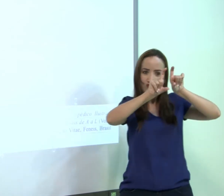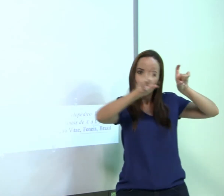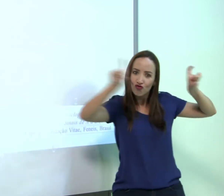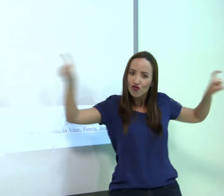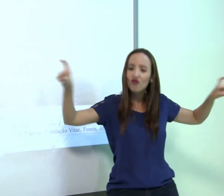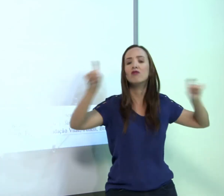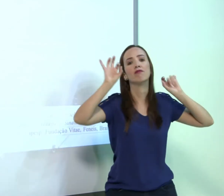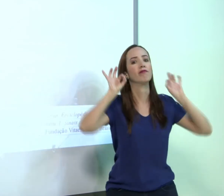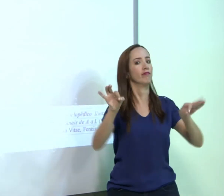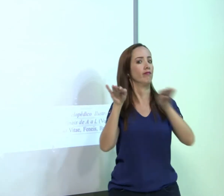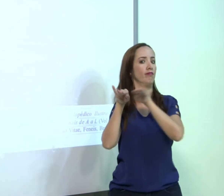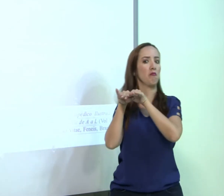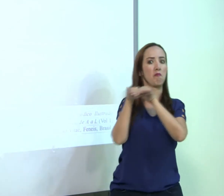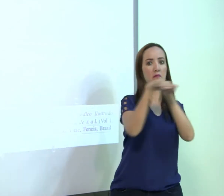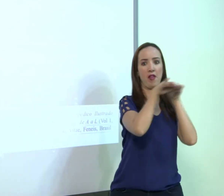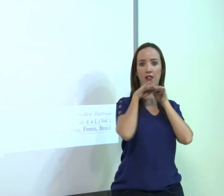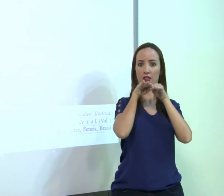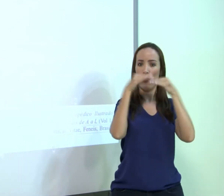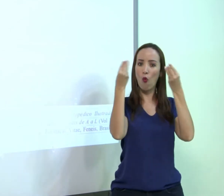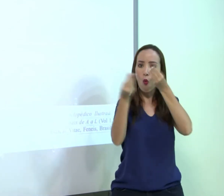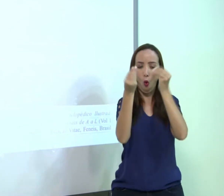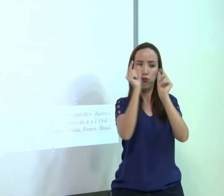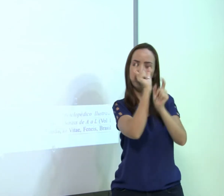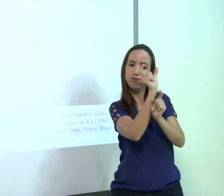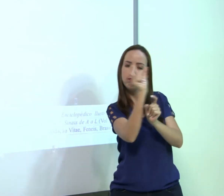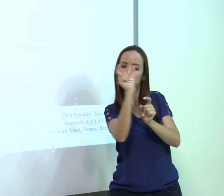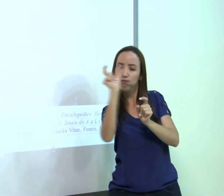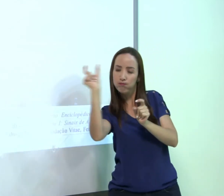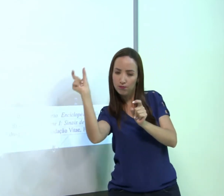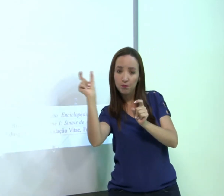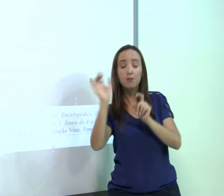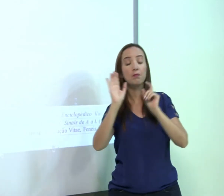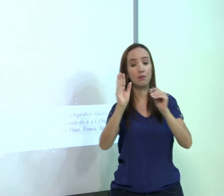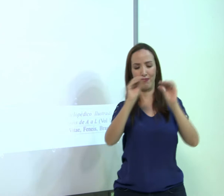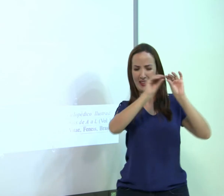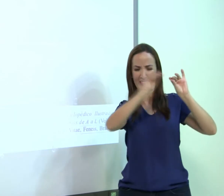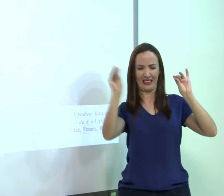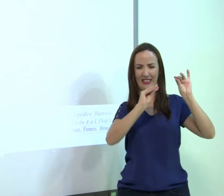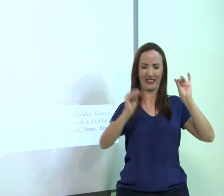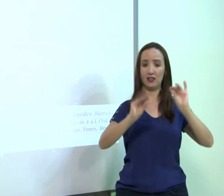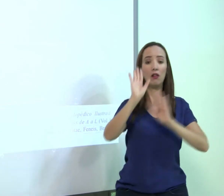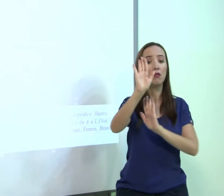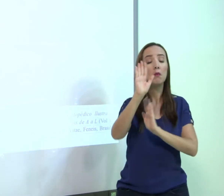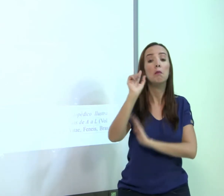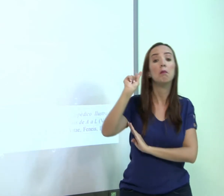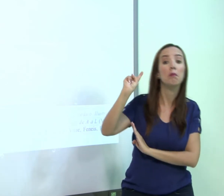Viram ali a estrutura? Essa estrutura é padrão. Um item seguindo o